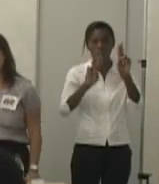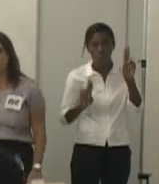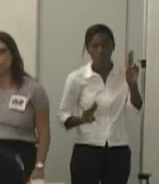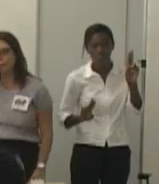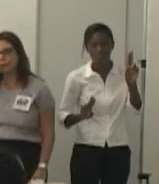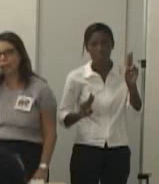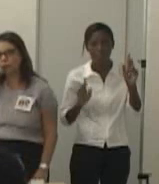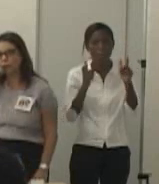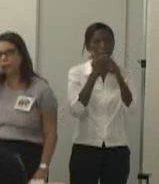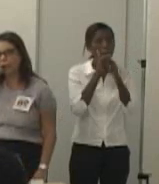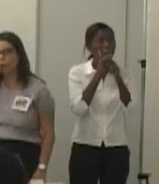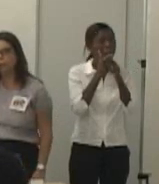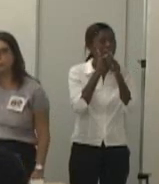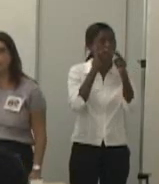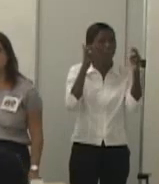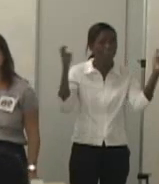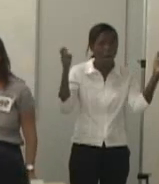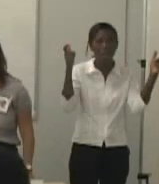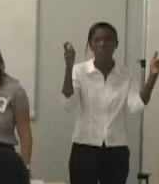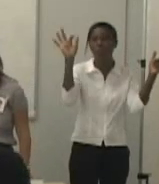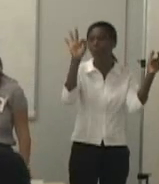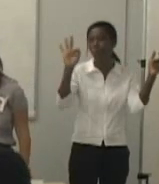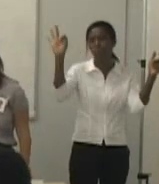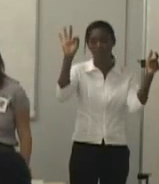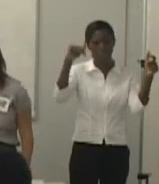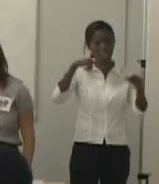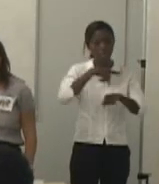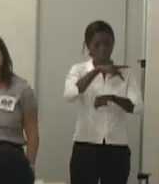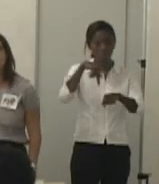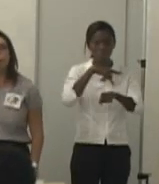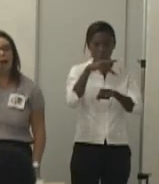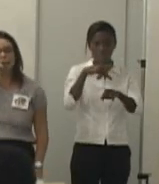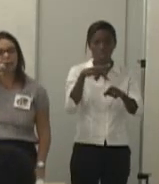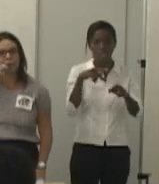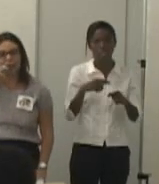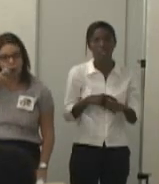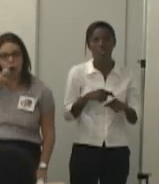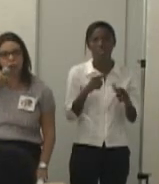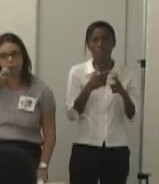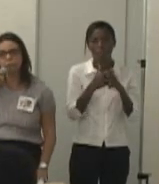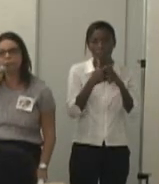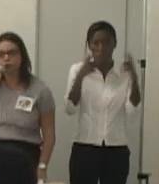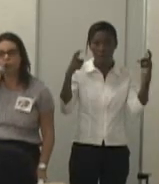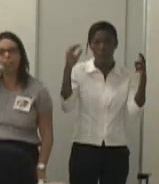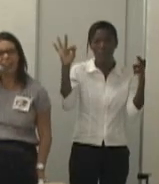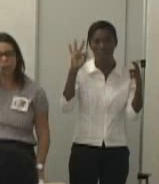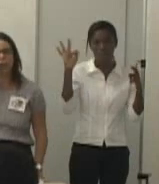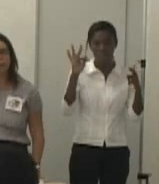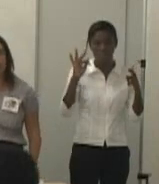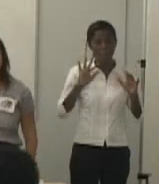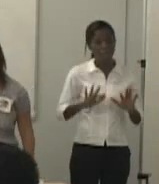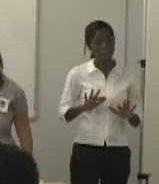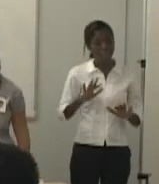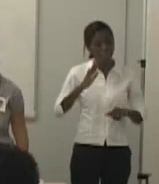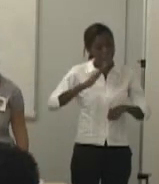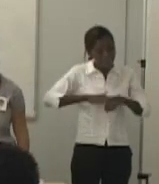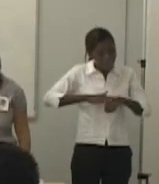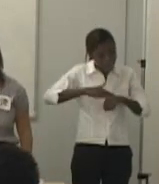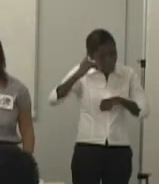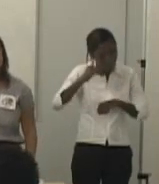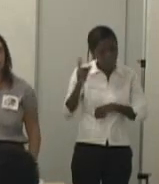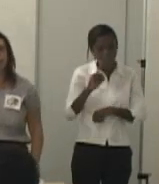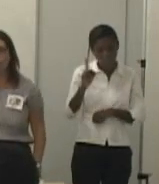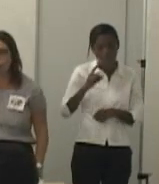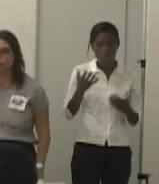a maior Universidade Federal desse país eh não mais a melhor e a gente quer resgatar para que nós